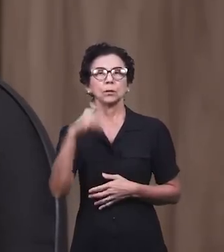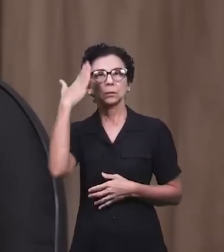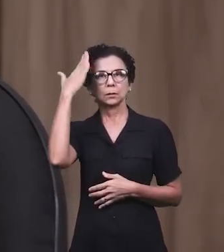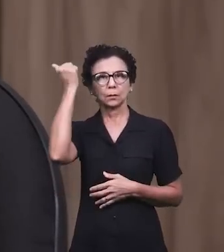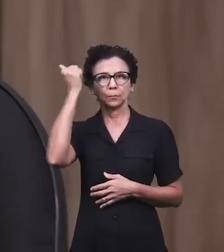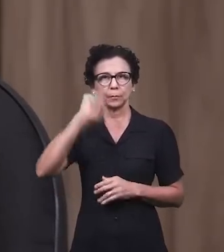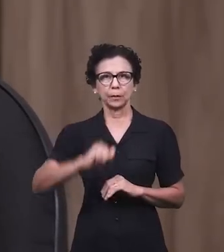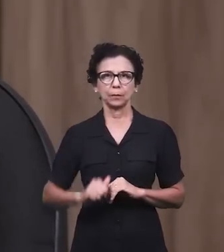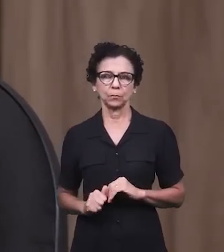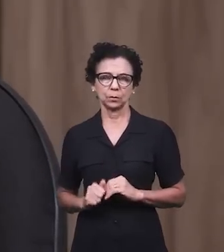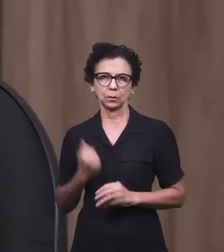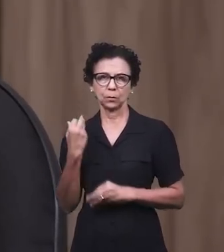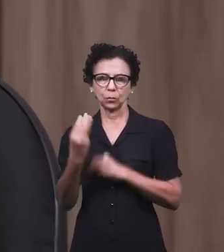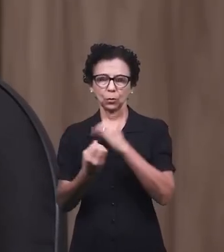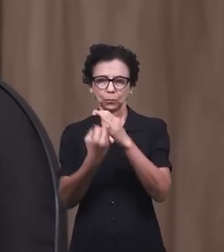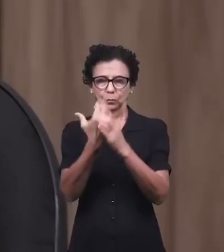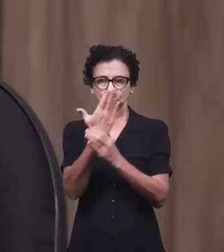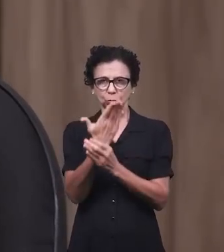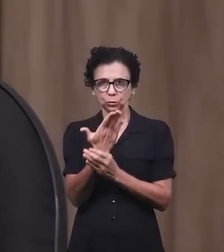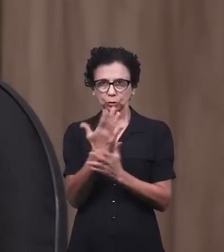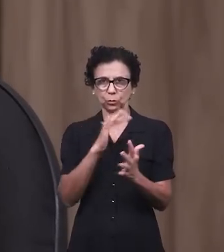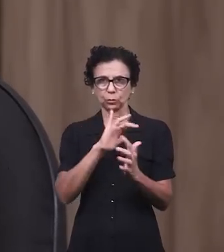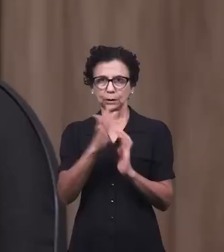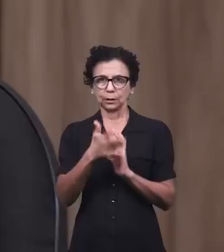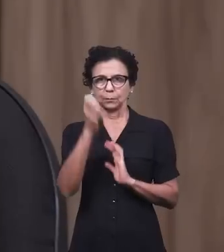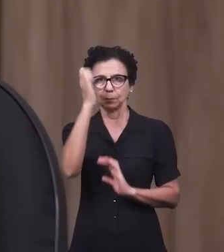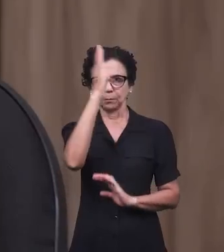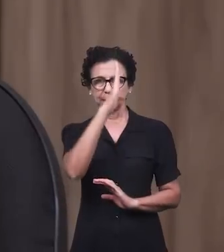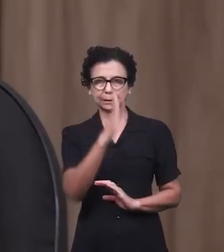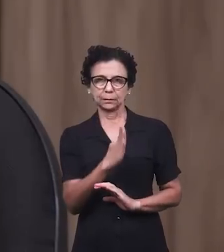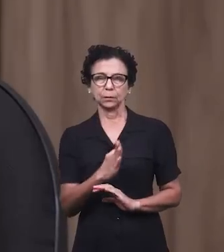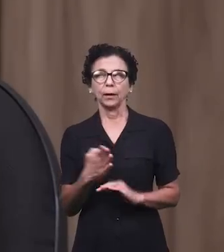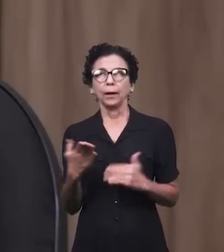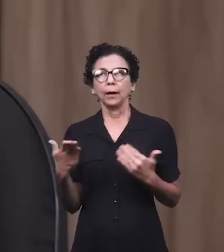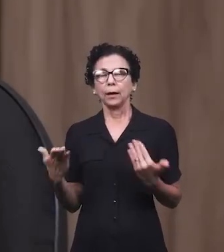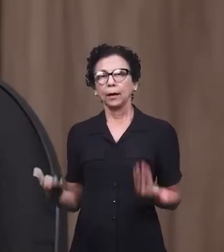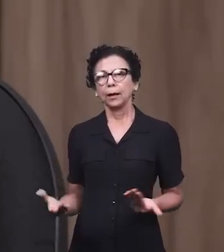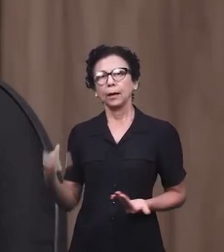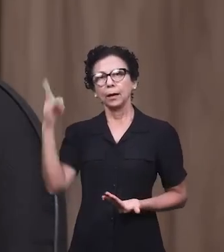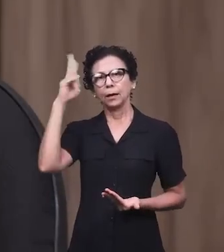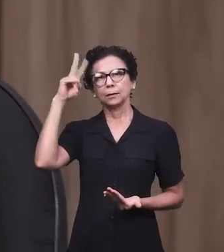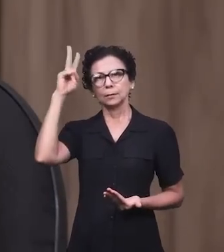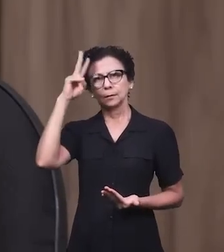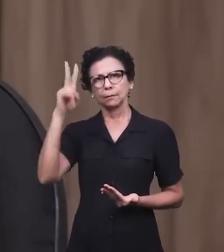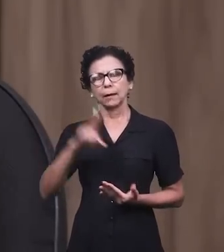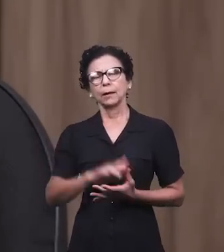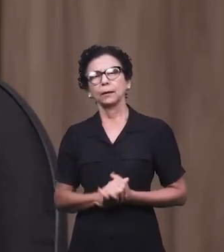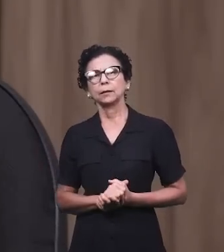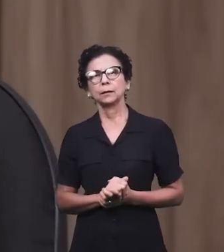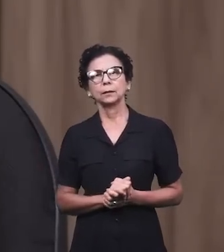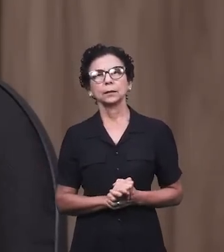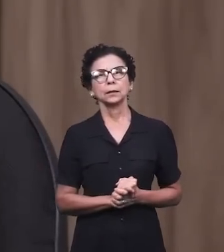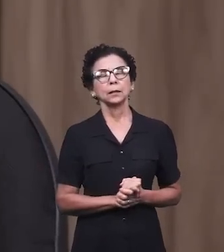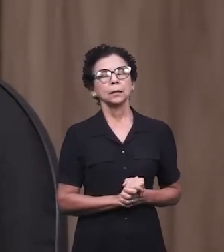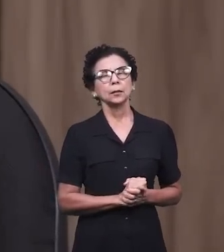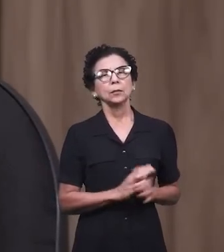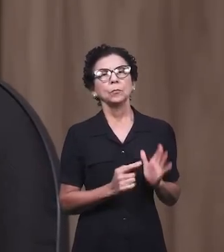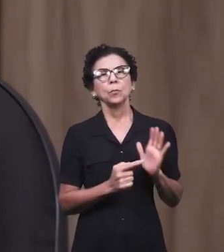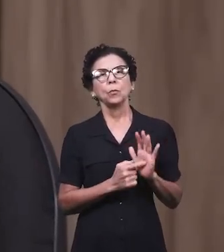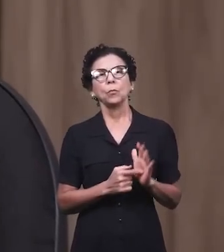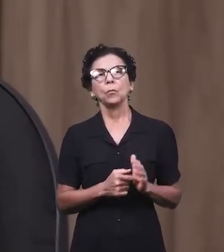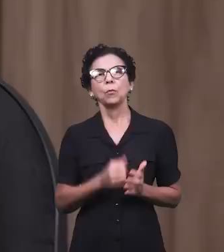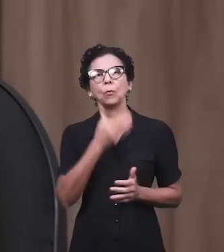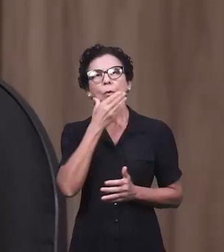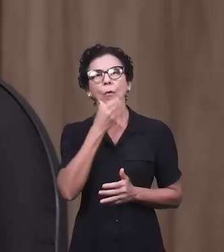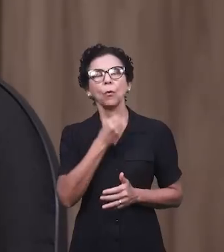conhecimento, como é que surgiu a língua de sinais aqui no Brasil? A história nos traz um relato de Dom Pedro